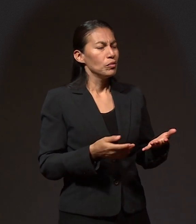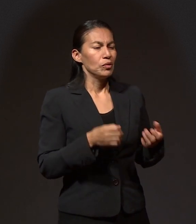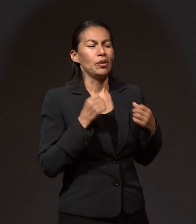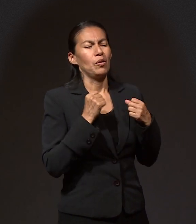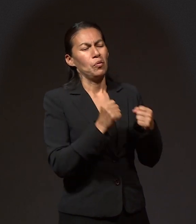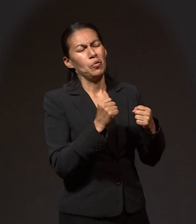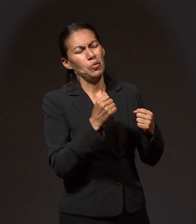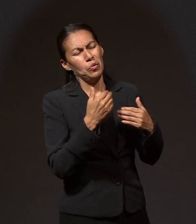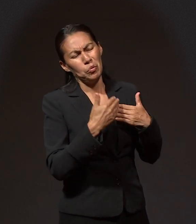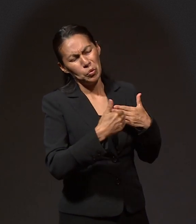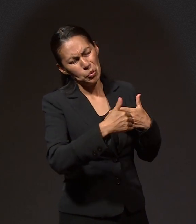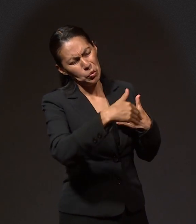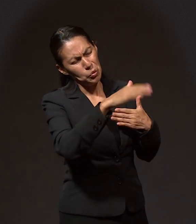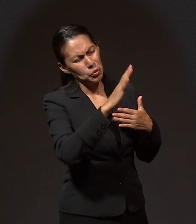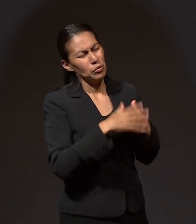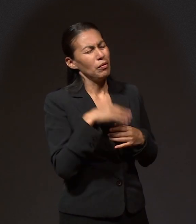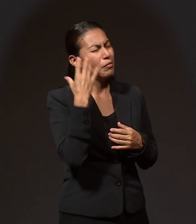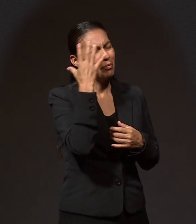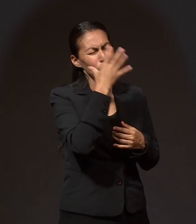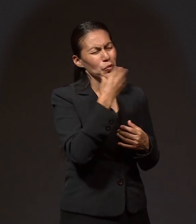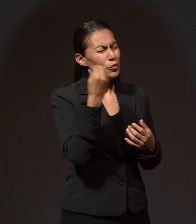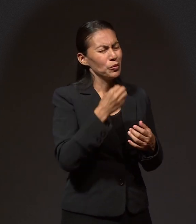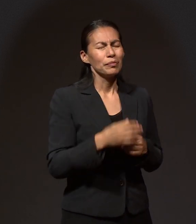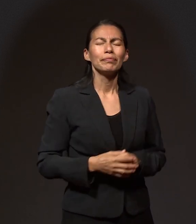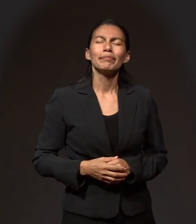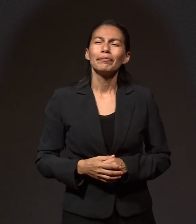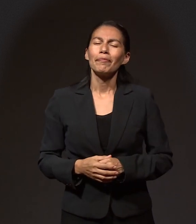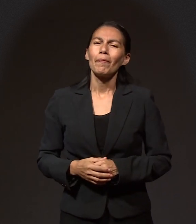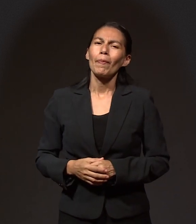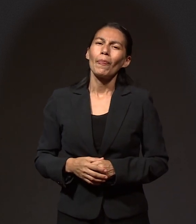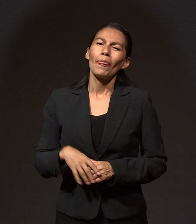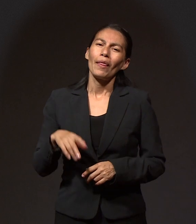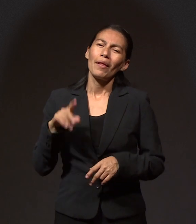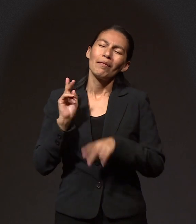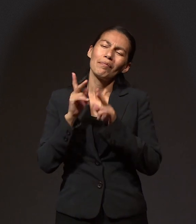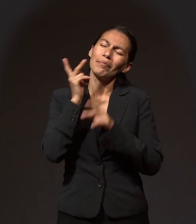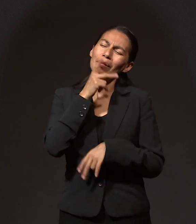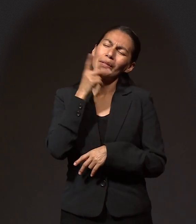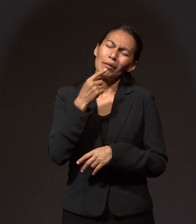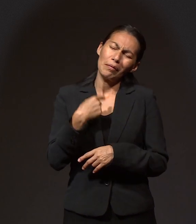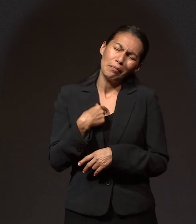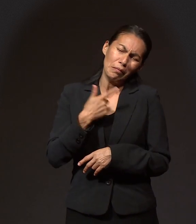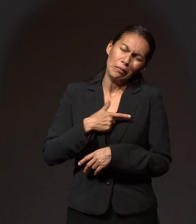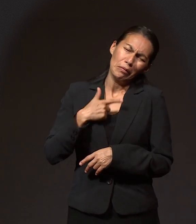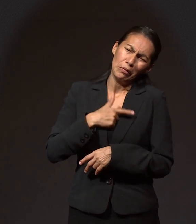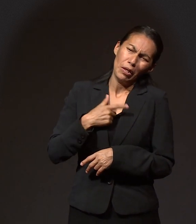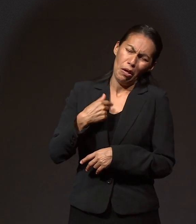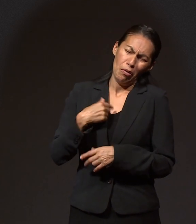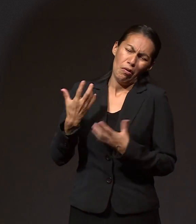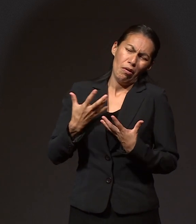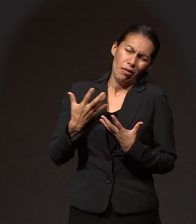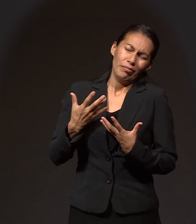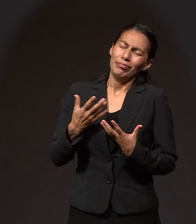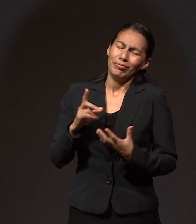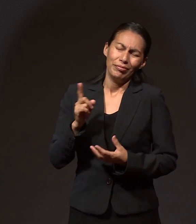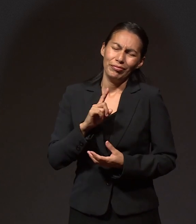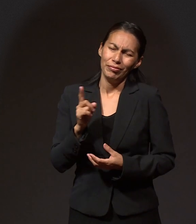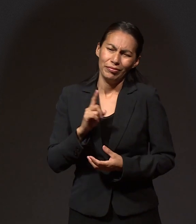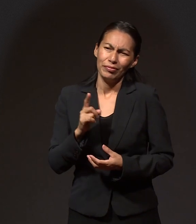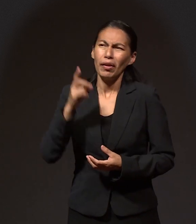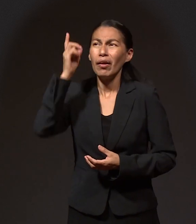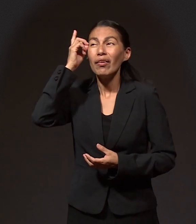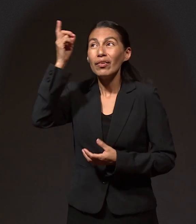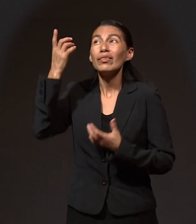del trabajo, que sin duda será tan variada y fascinante. Pastor, no me gusta mucho hablar de mí, de lo que hago. Me gusta